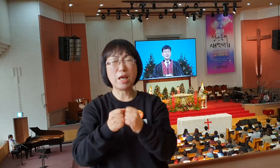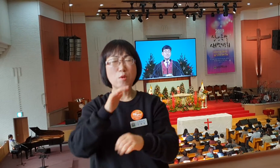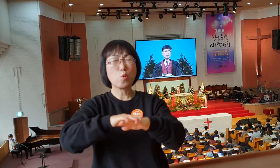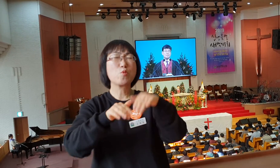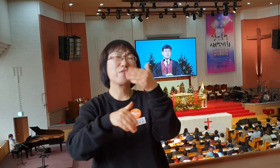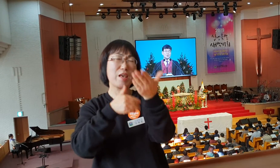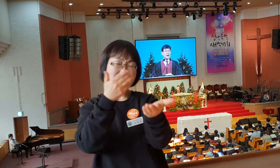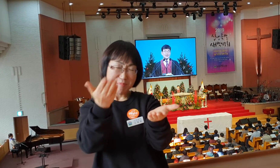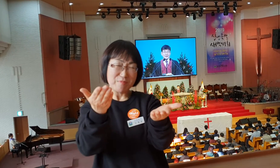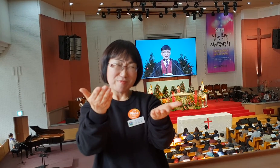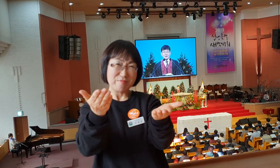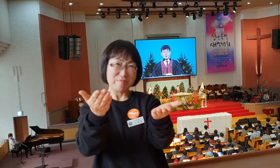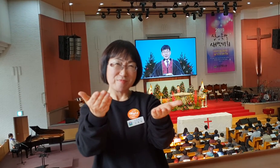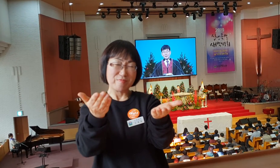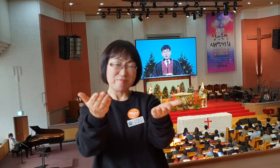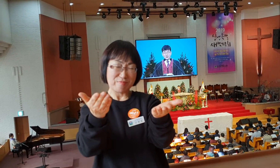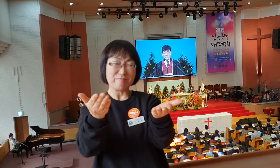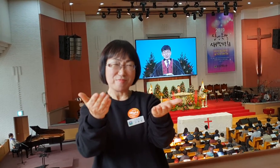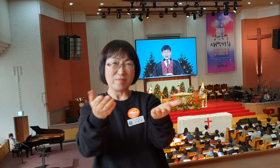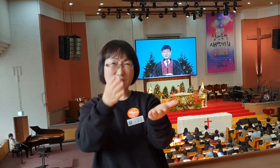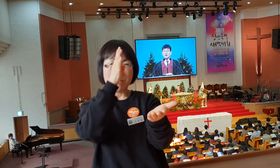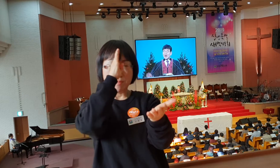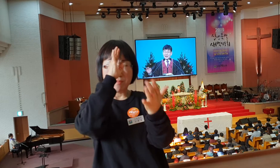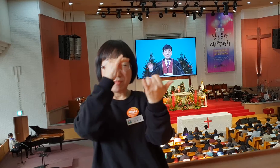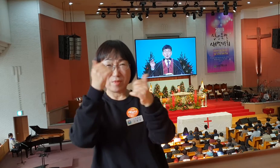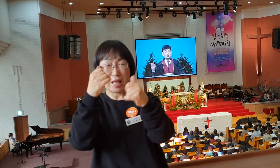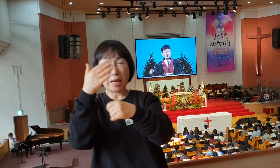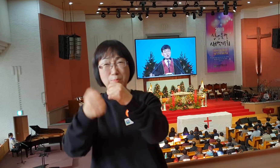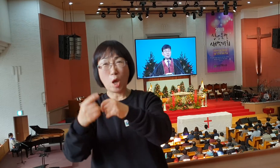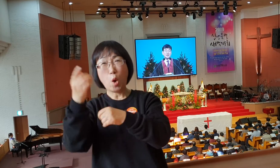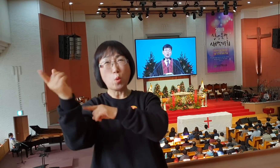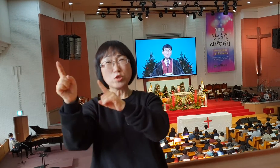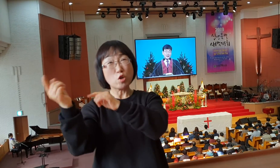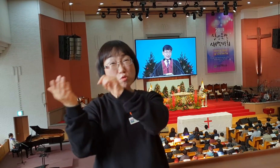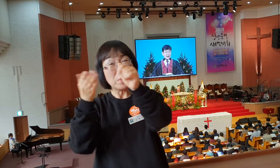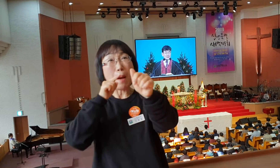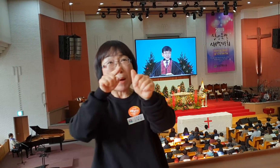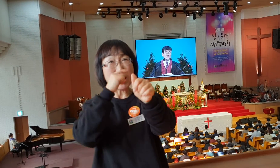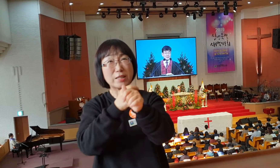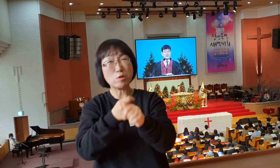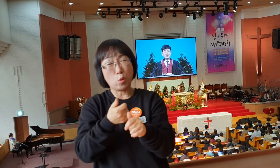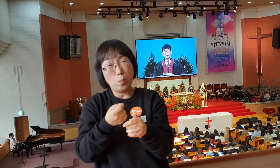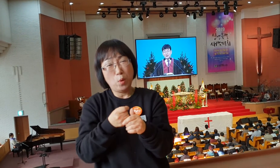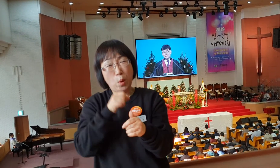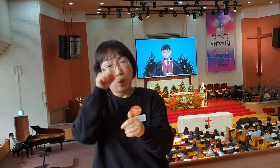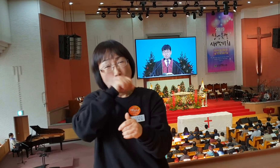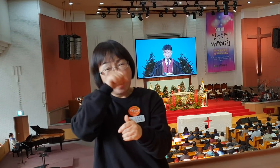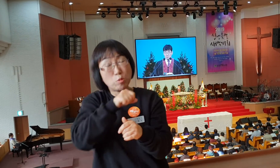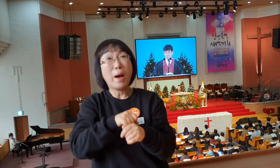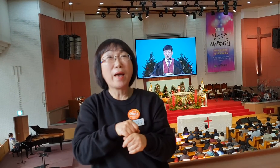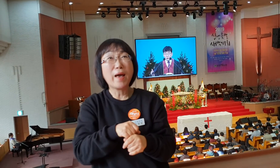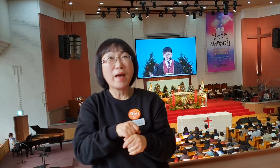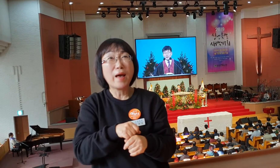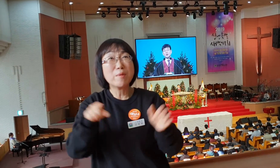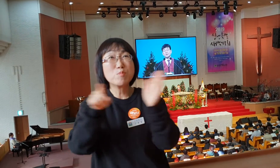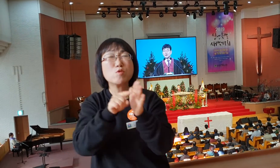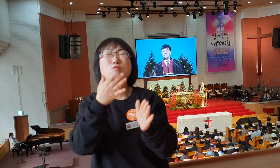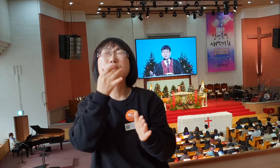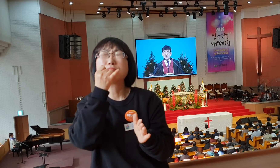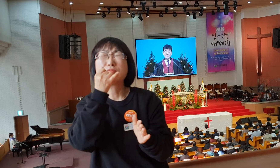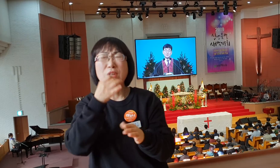내립니다 여러분 아슬아슬 할 겁니다 병든 사람에게 가서 하나님이 고쳐주십니다 라고 말할 때 아슬아슬 할 겁니다 믿을